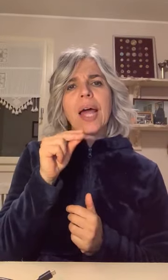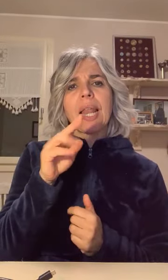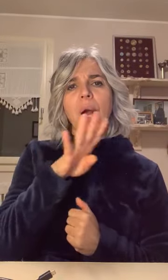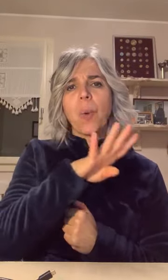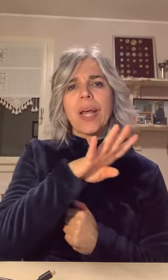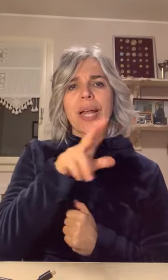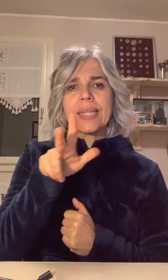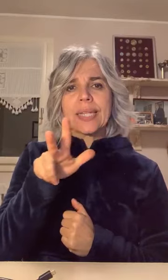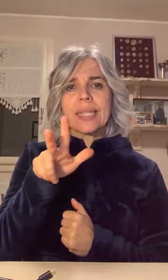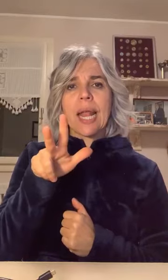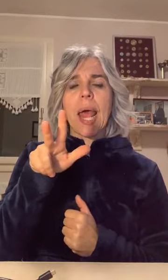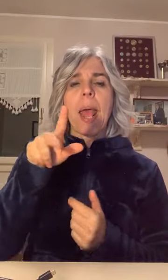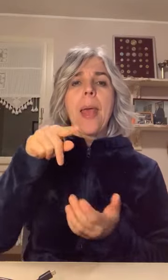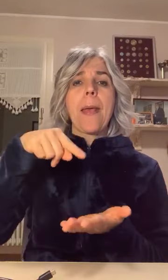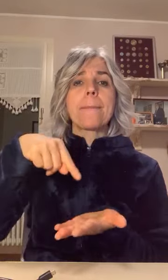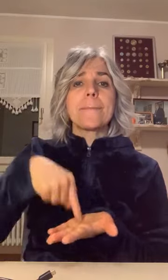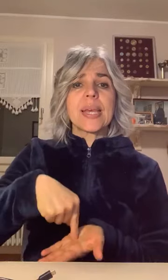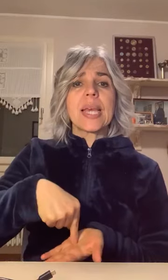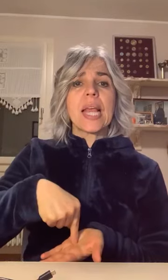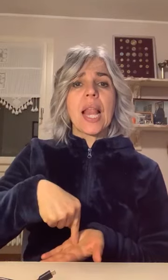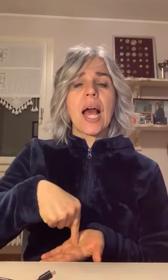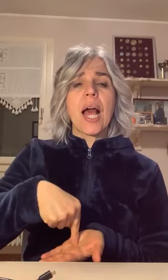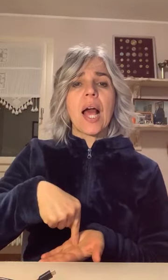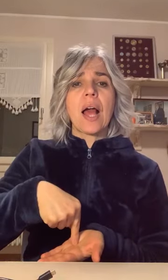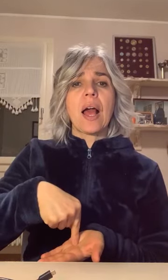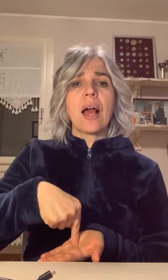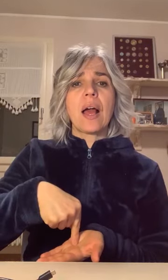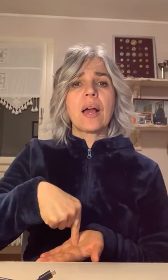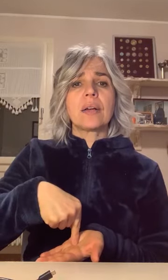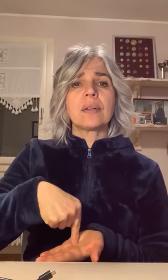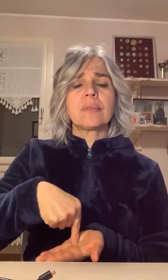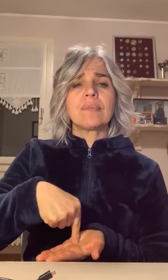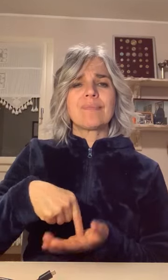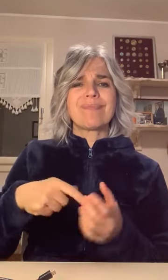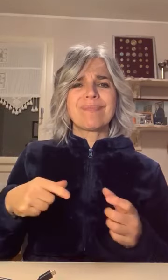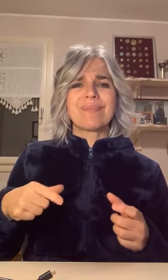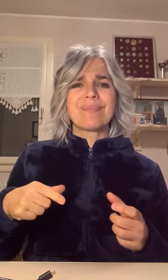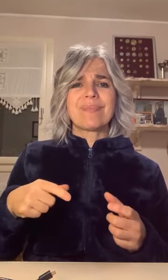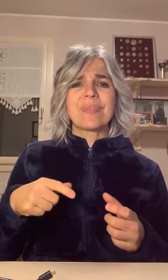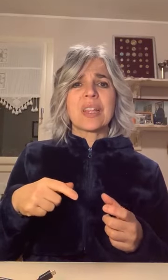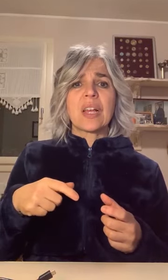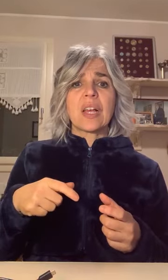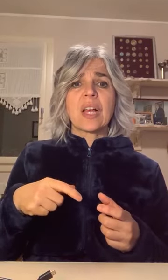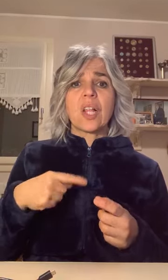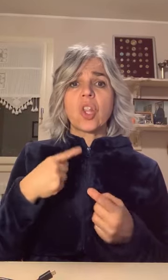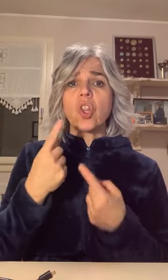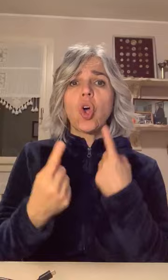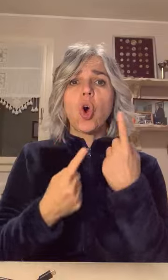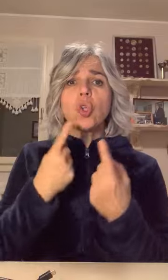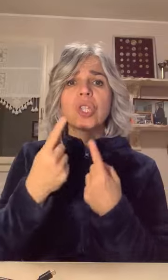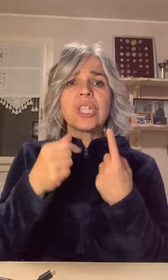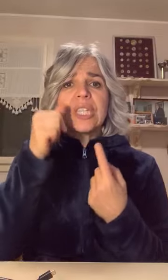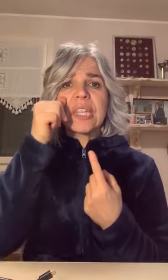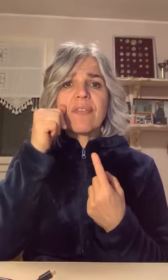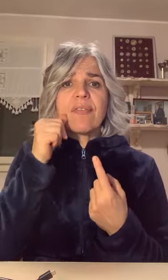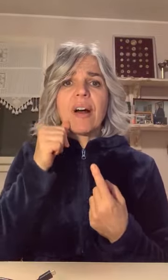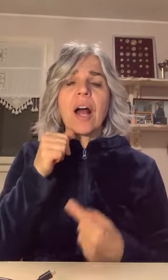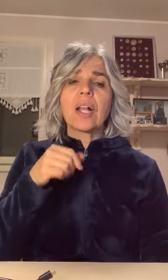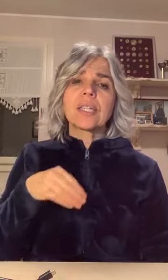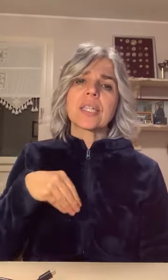43.000 fino a ieri, e credo che continueranno ancora, di queste false notizie raggiungono, pensate, più del corona, più di coloro che